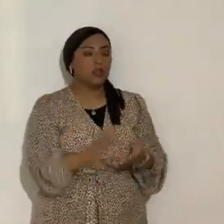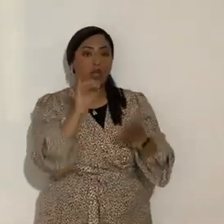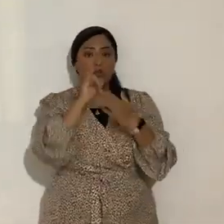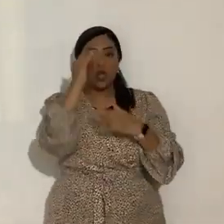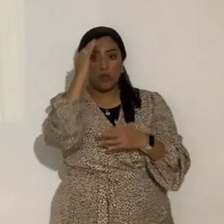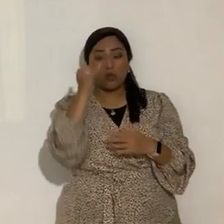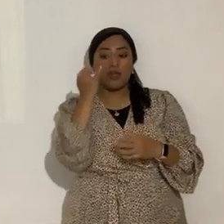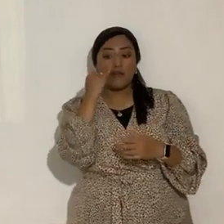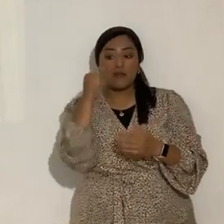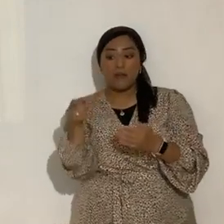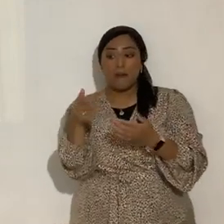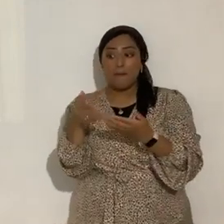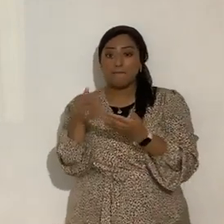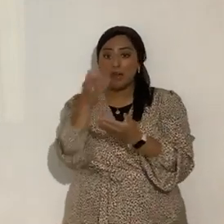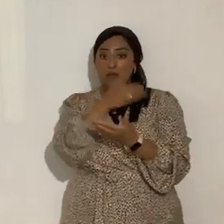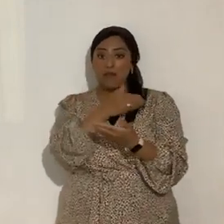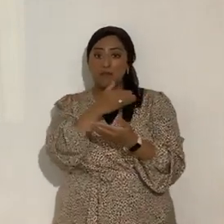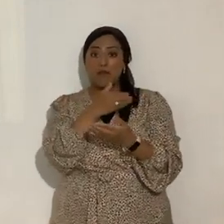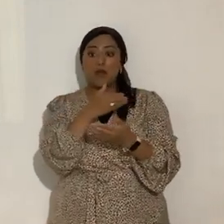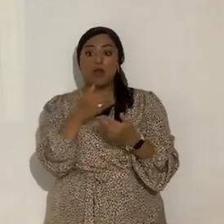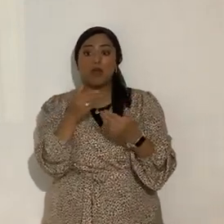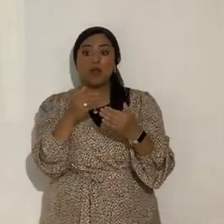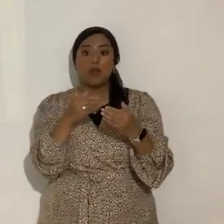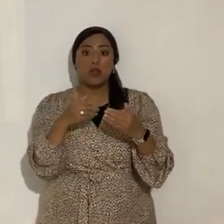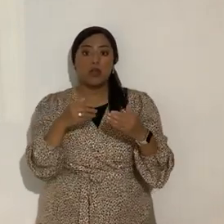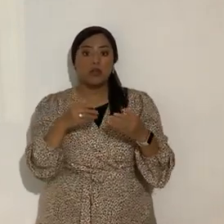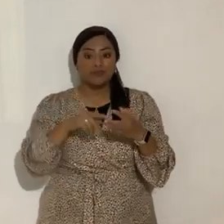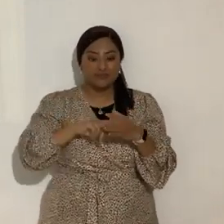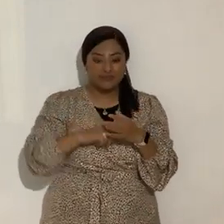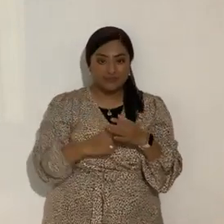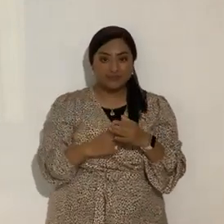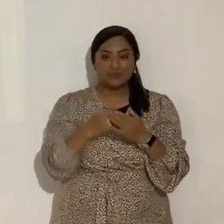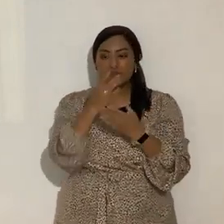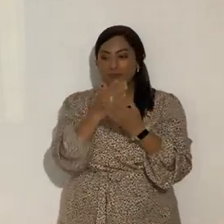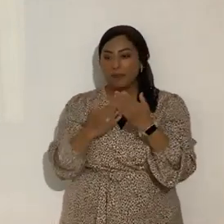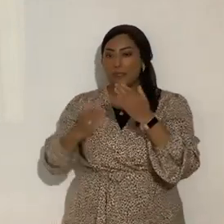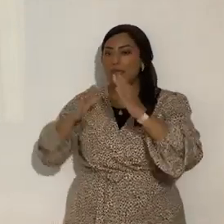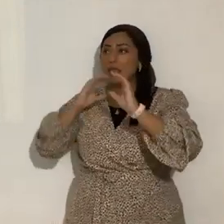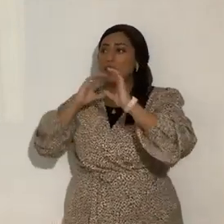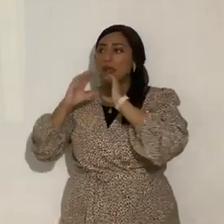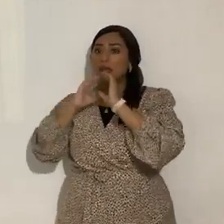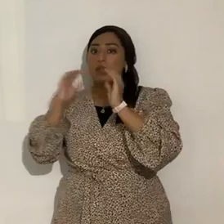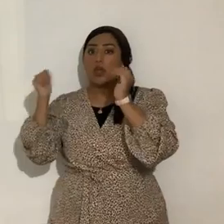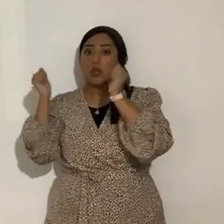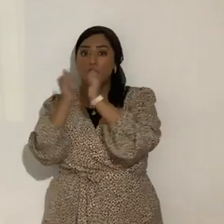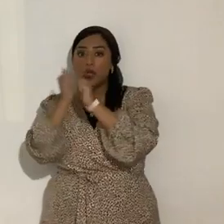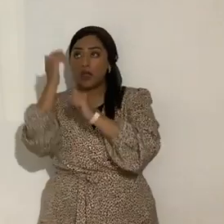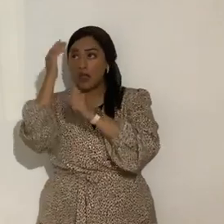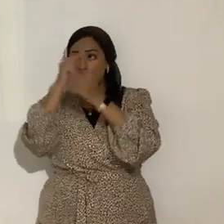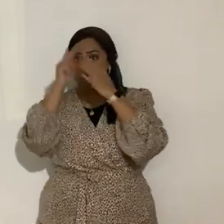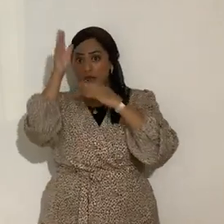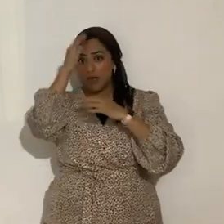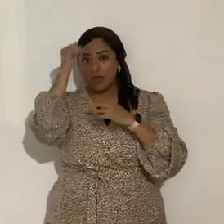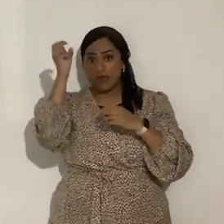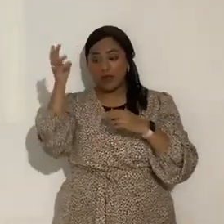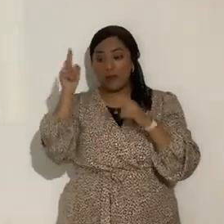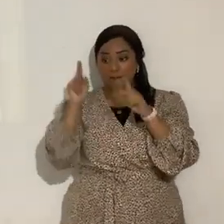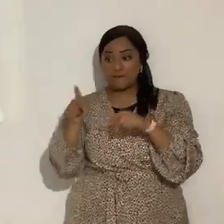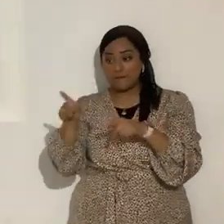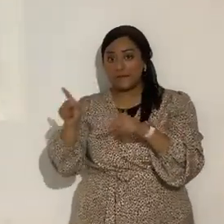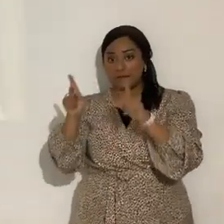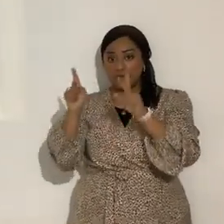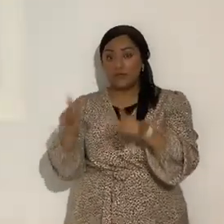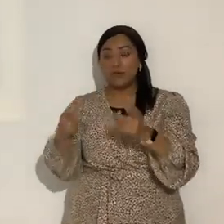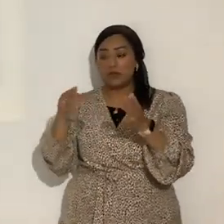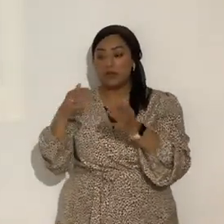si tenía algo, ya empezaba un poquito de comunicación o de comunión con el eterno Yahshua, porque esta persona ya se había